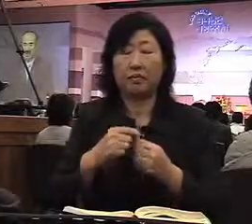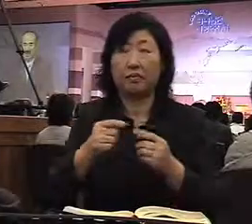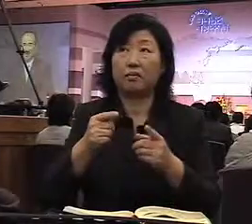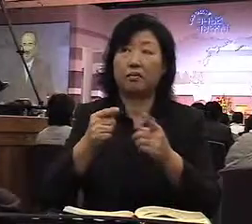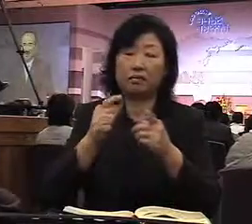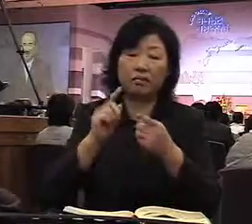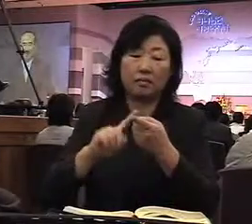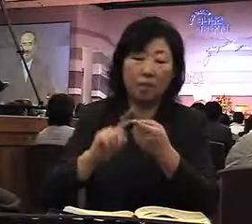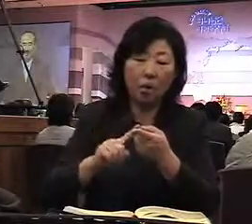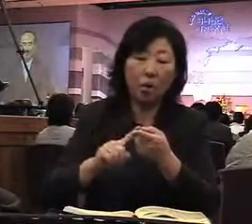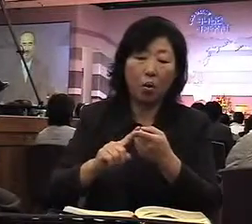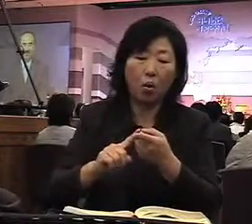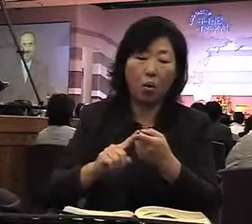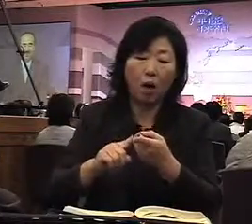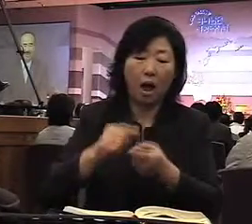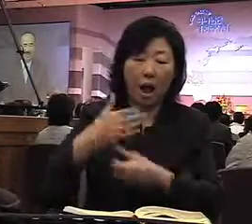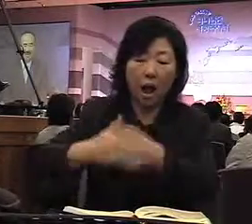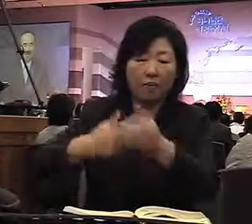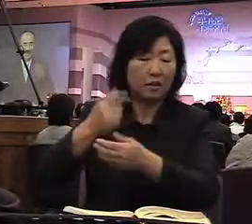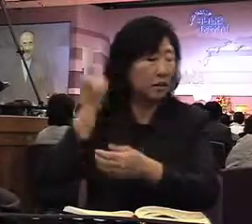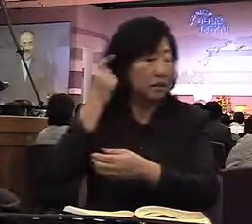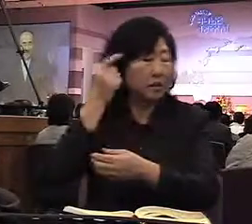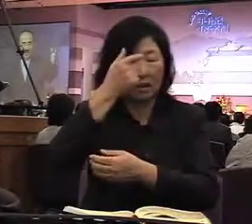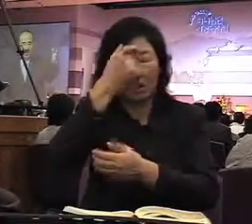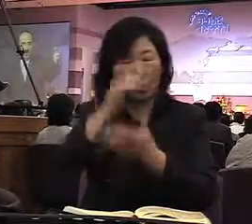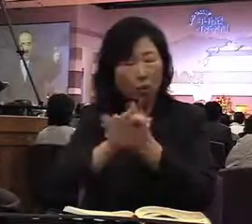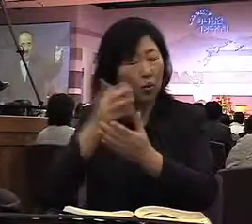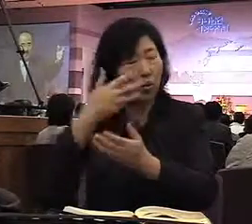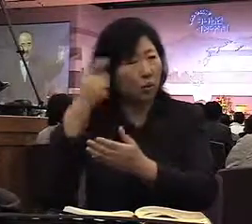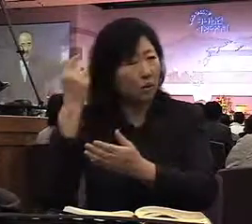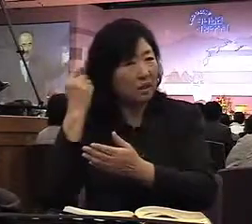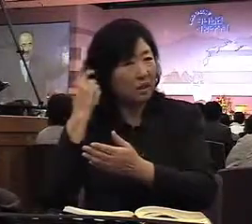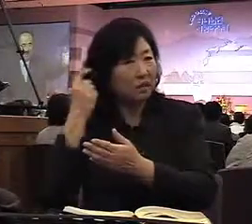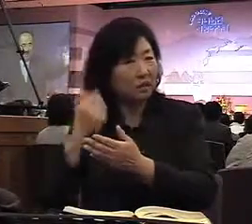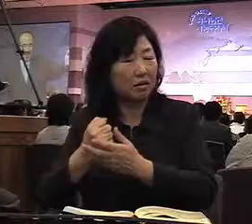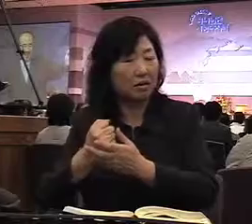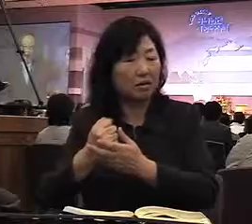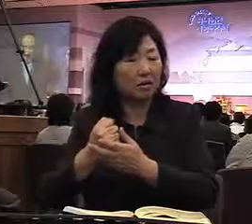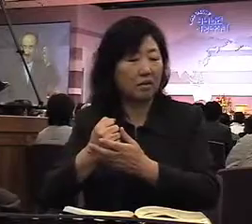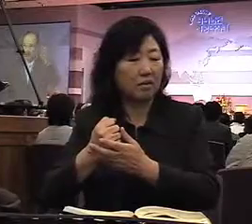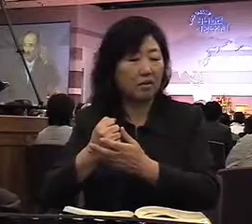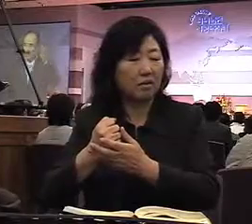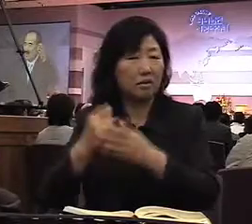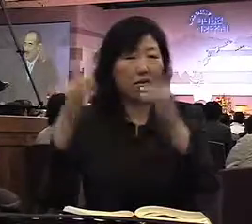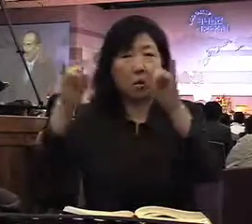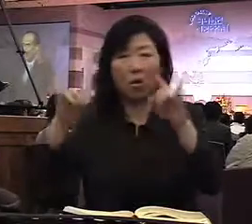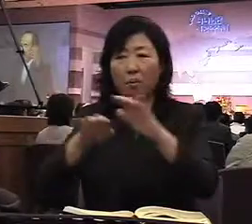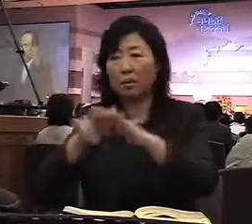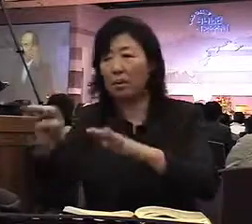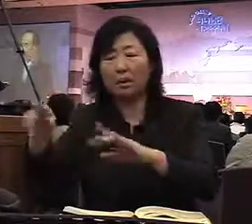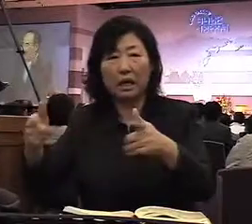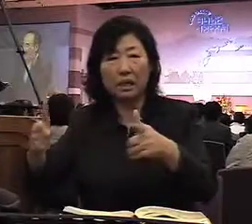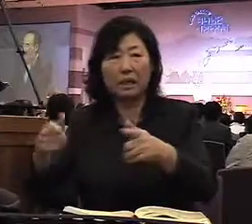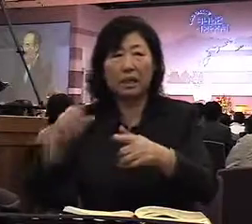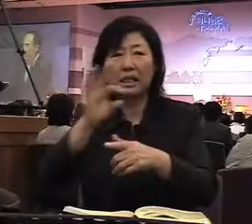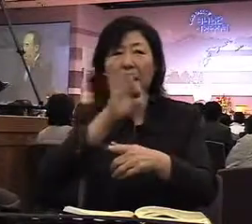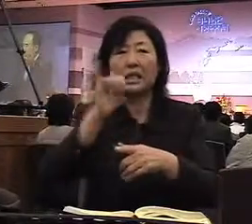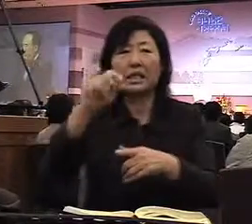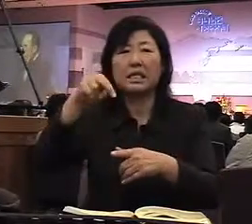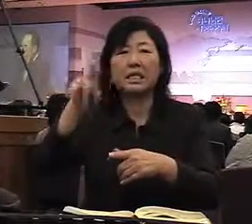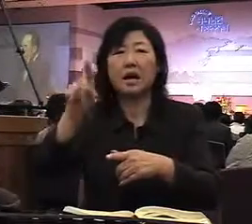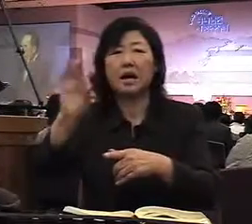여겨주세요. 하나님 그 기도를 들으셔서 아직 문을 열고 성을 빠져나가지도 않은 이사야를 부릅니다. 이사야야 너